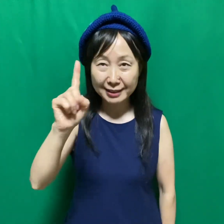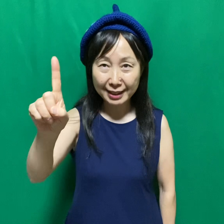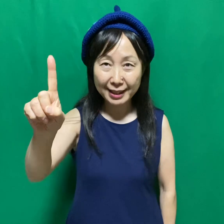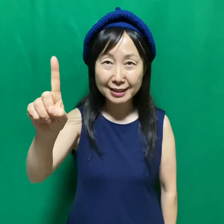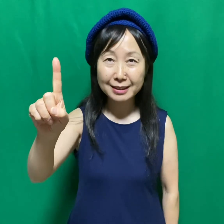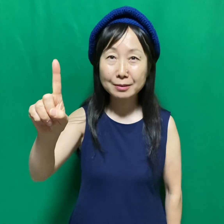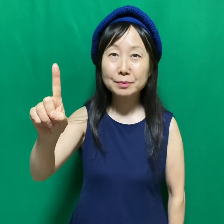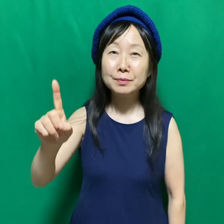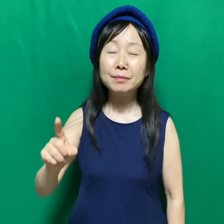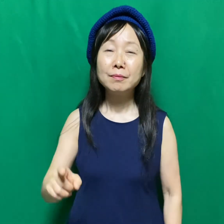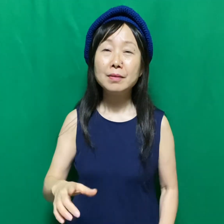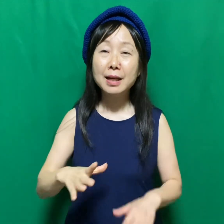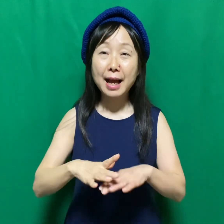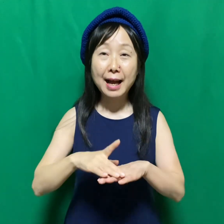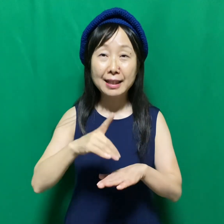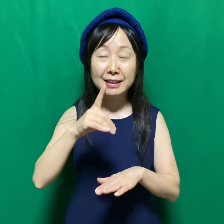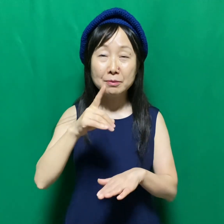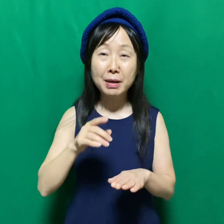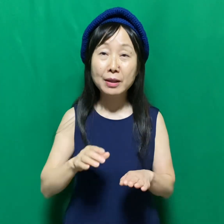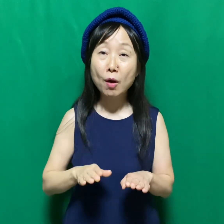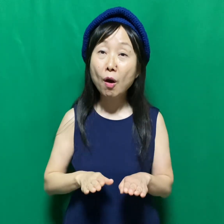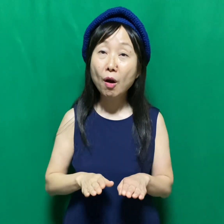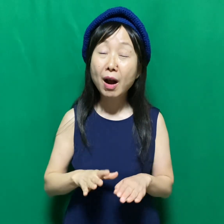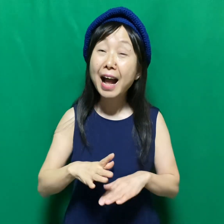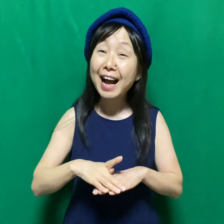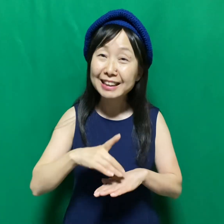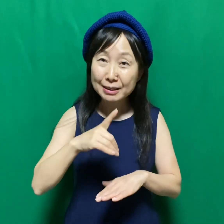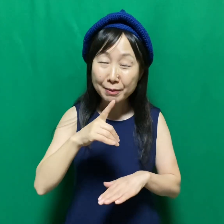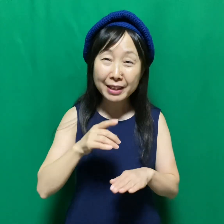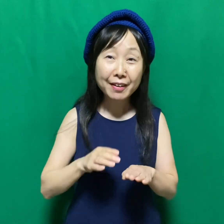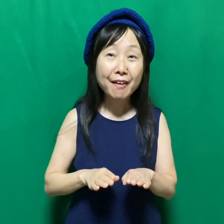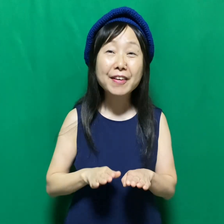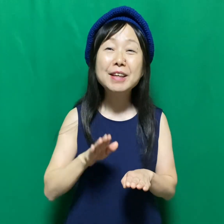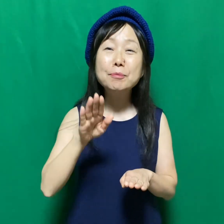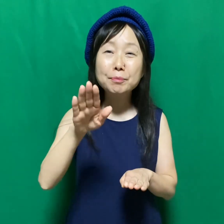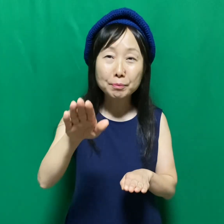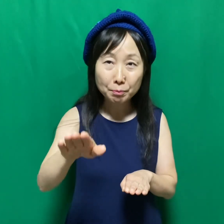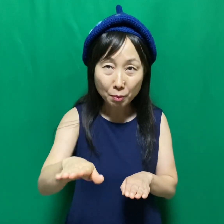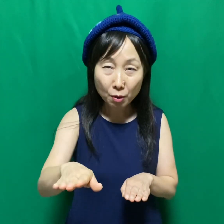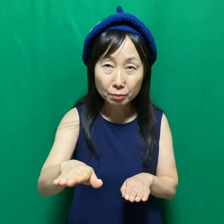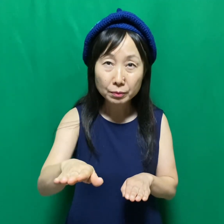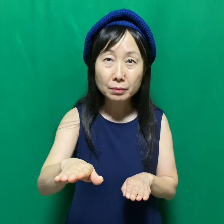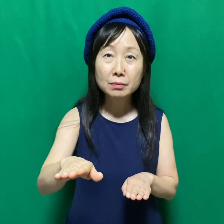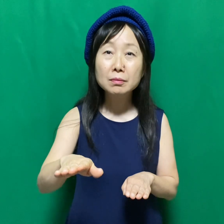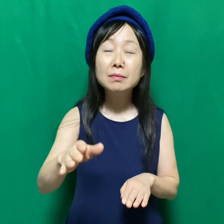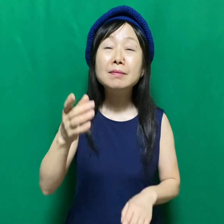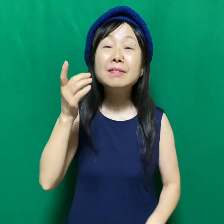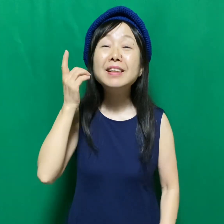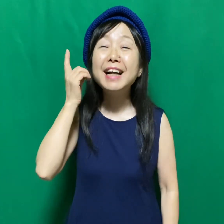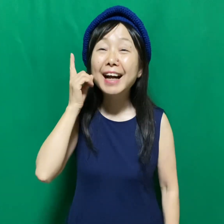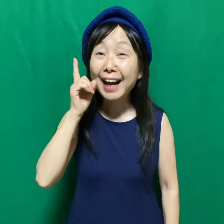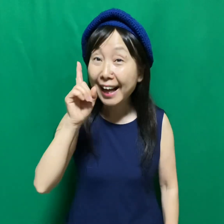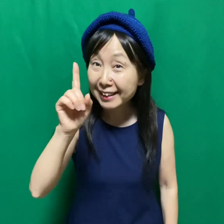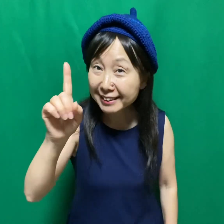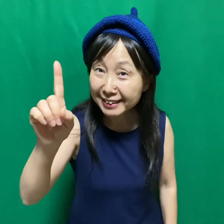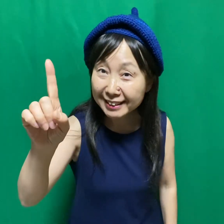です。初めの、初めの一歩、明日